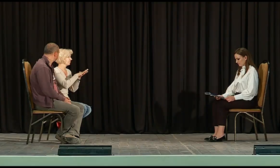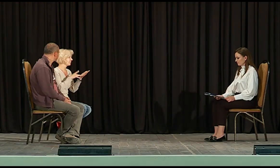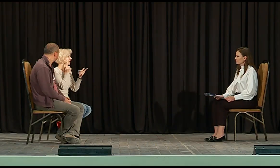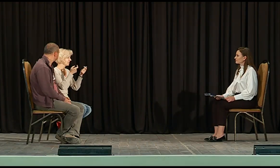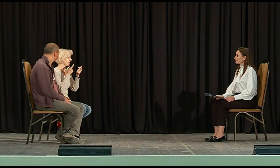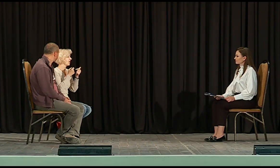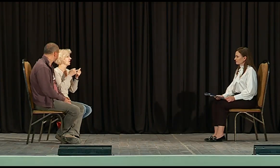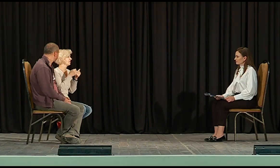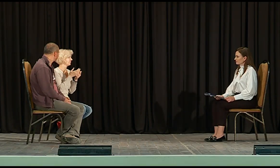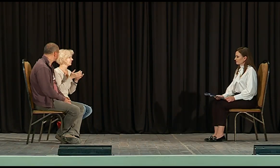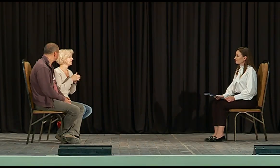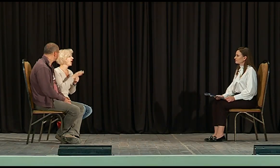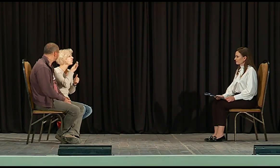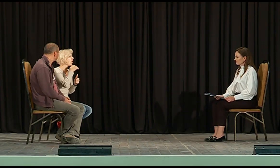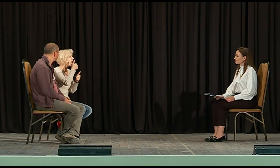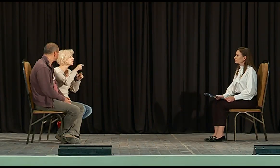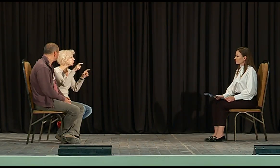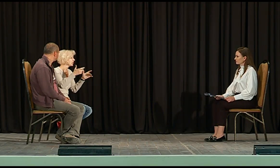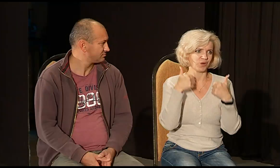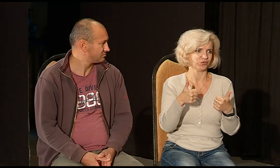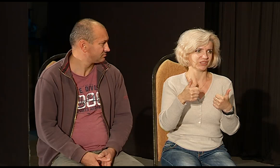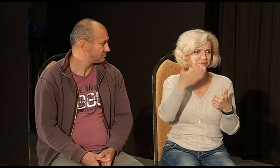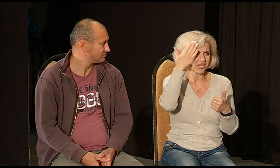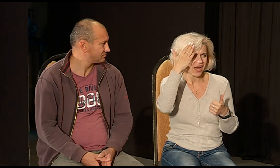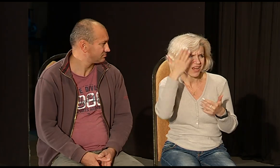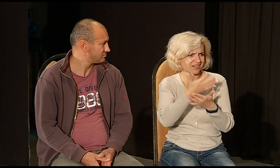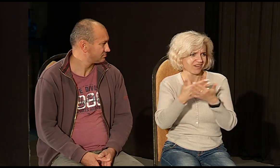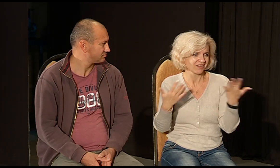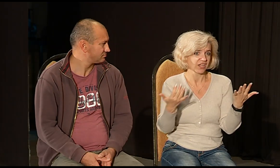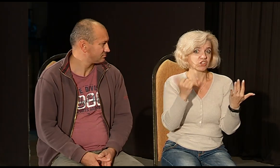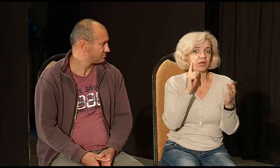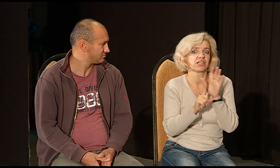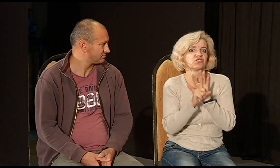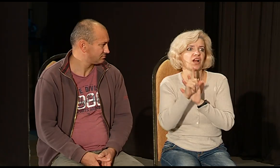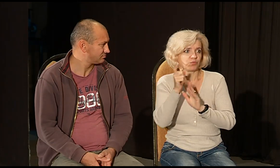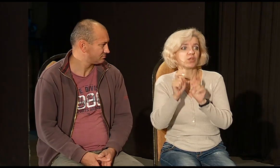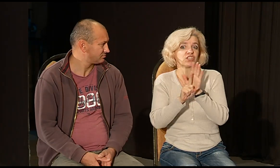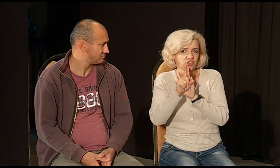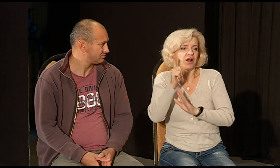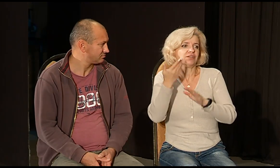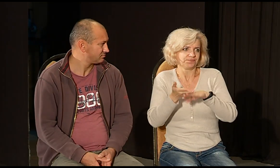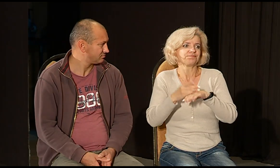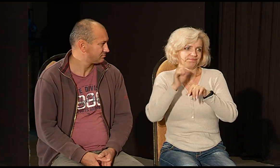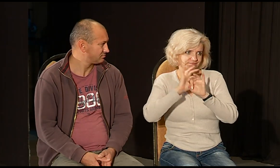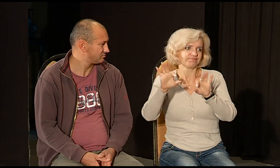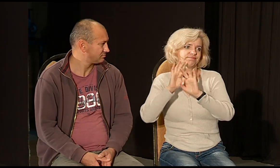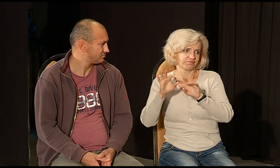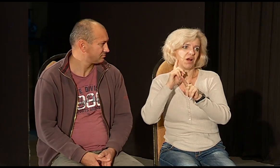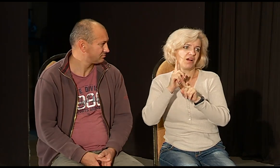Încerc să atrag tinerii, mai mulți tineri, dar tineretul, din păcate, acum sunt foarte mulți copii talentați, tineri